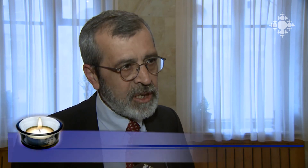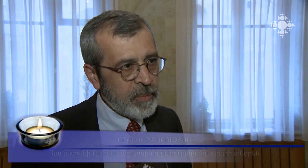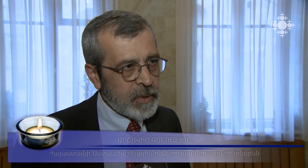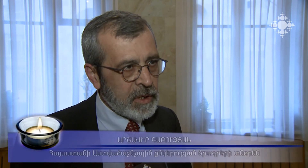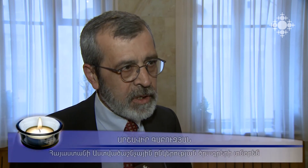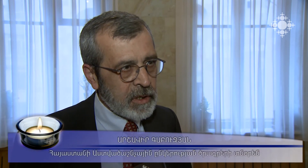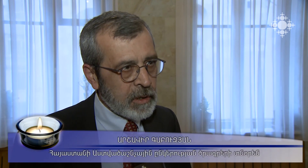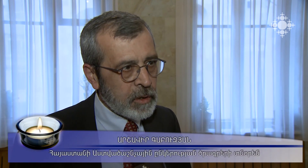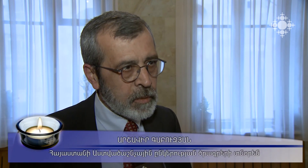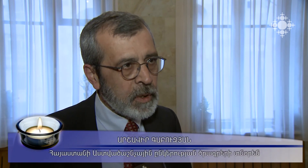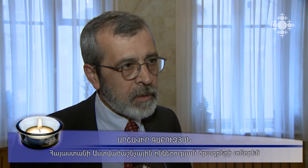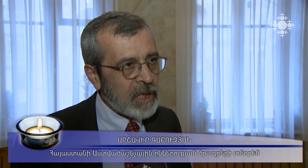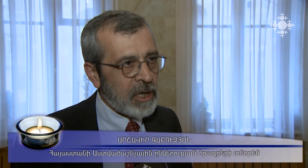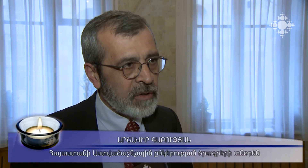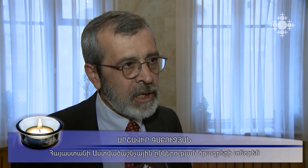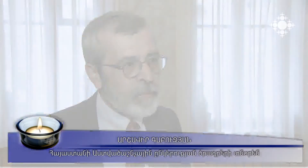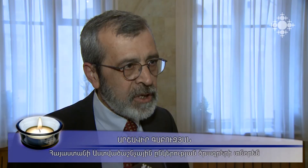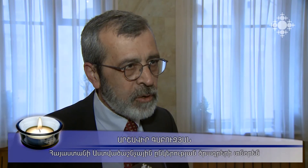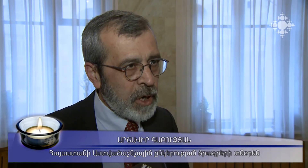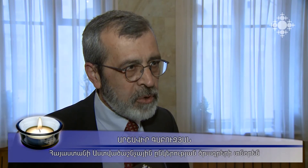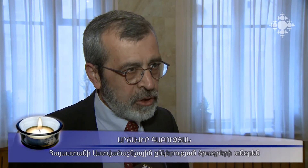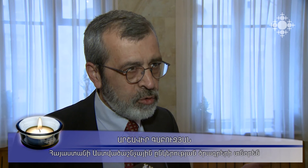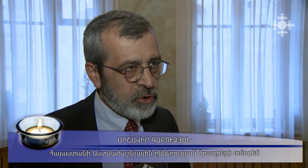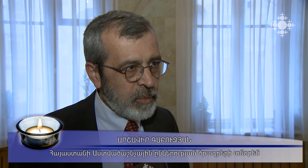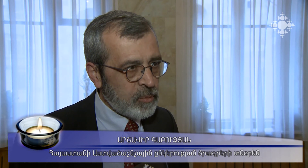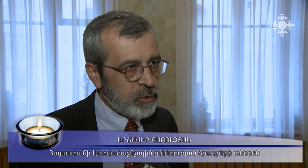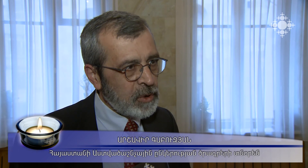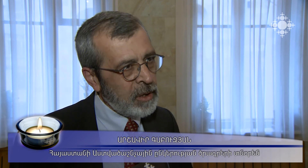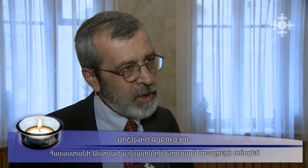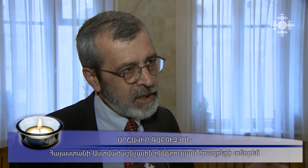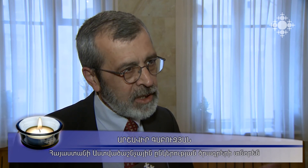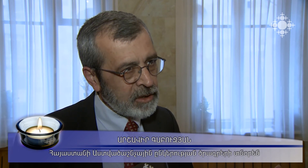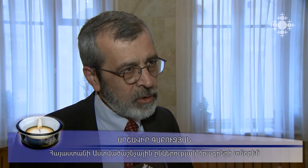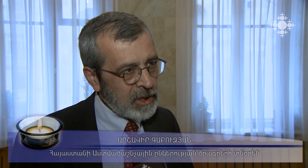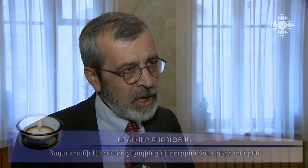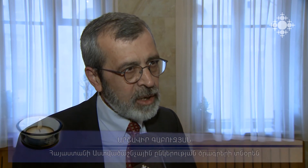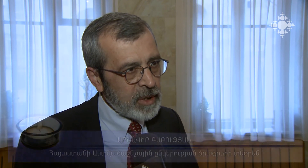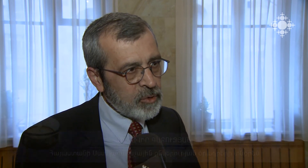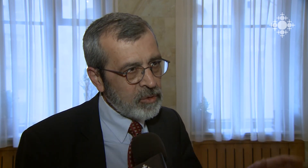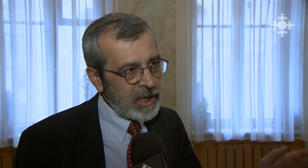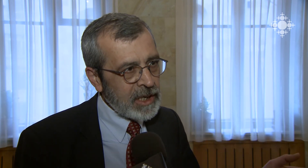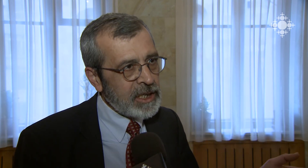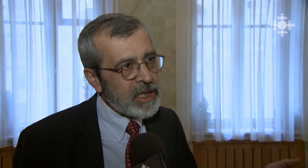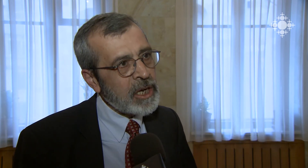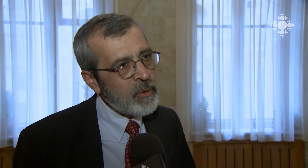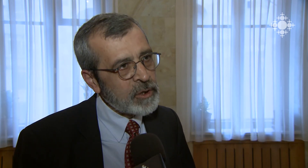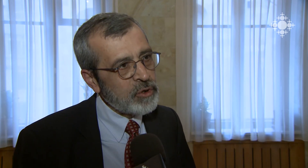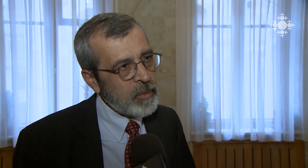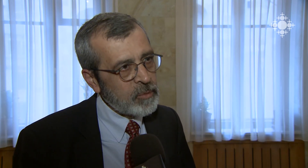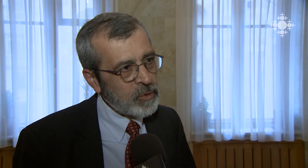մեծամասամբ կատարվել են, 237 պատմություն կա, մնացյալը նոր կտակարանի պատմություններն են, կլինի 365 պատմություն,